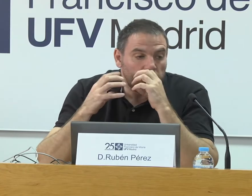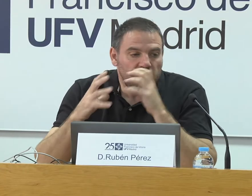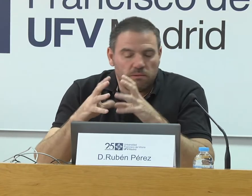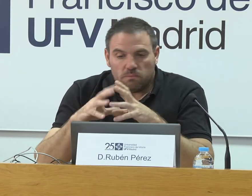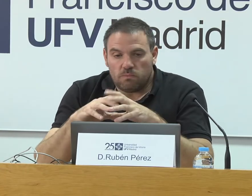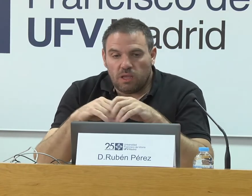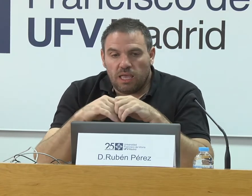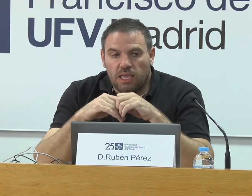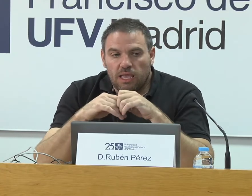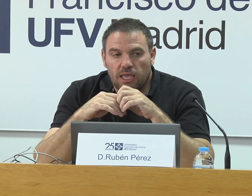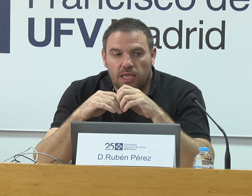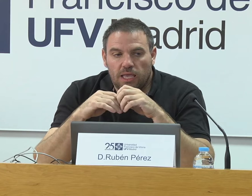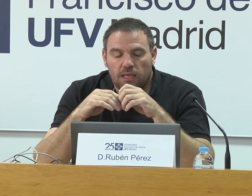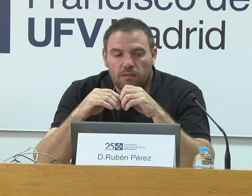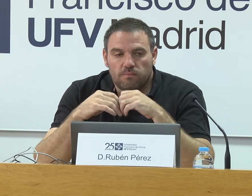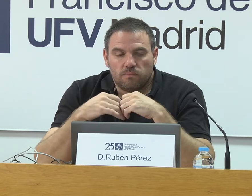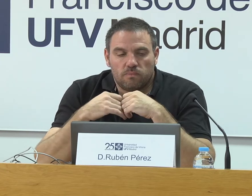Pero también